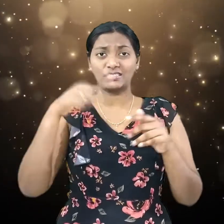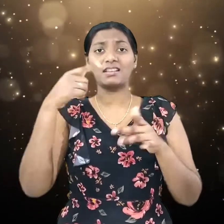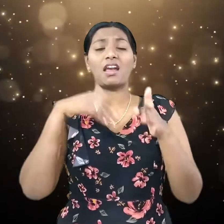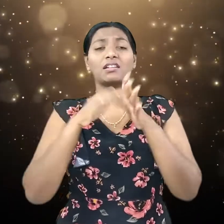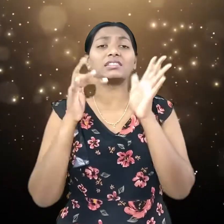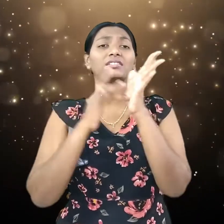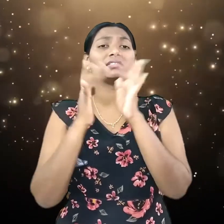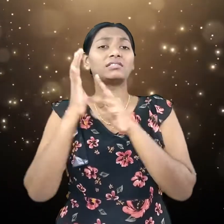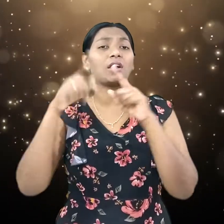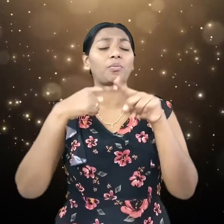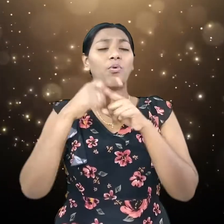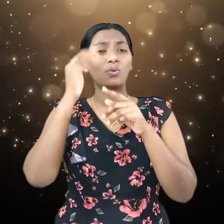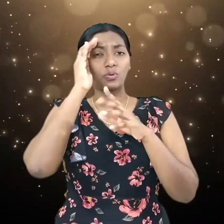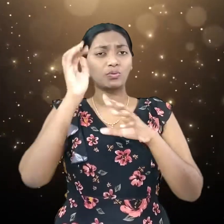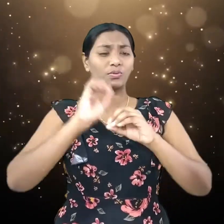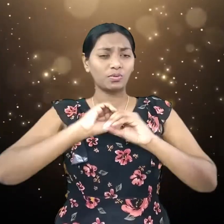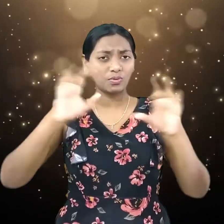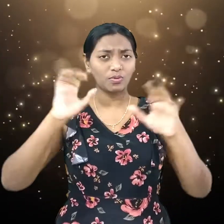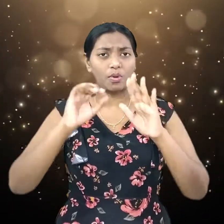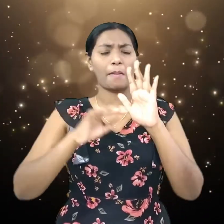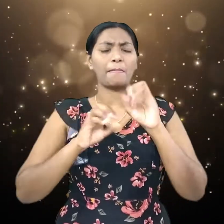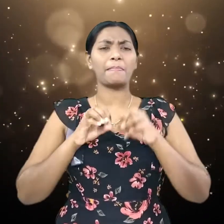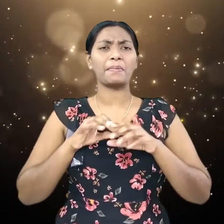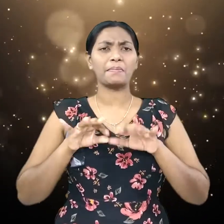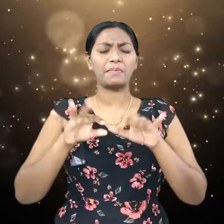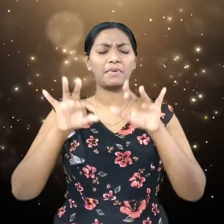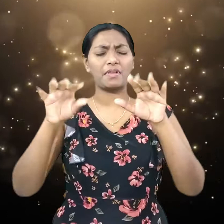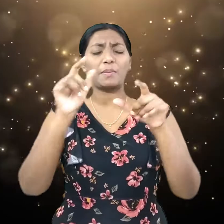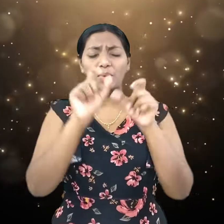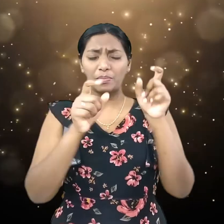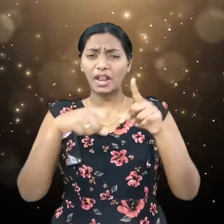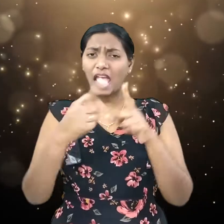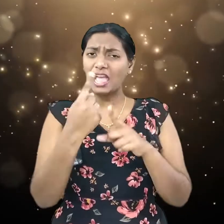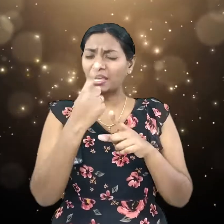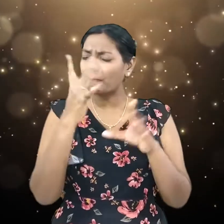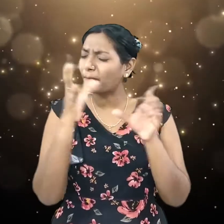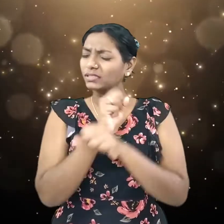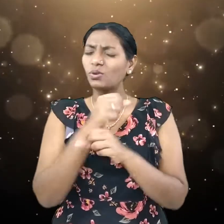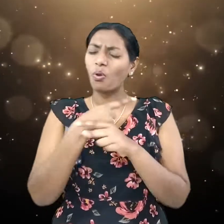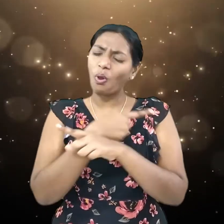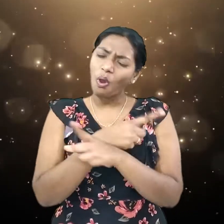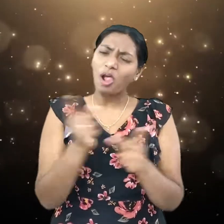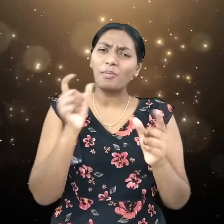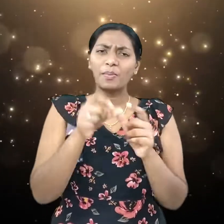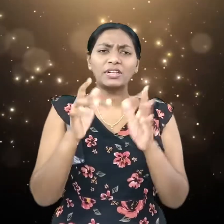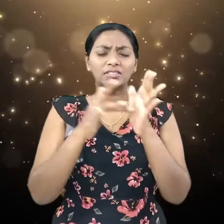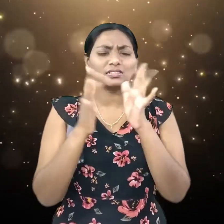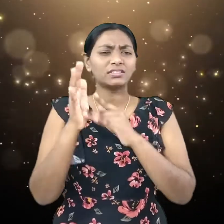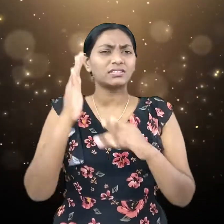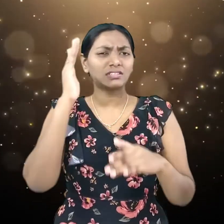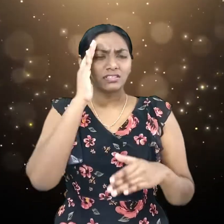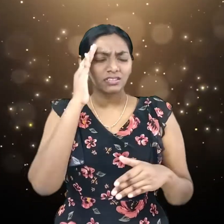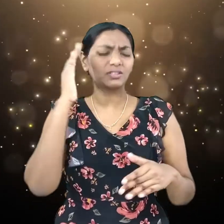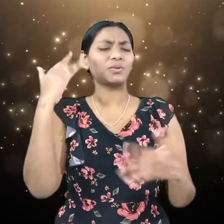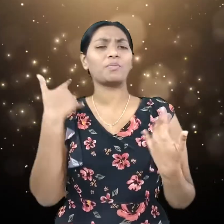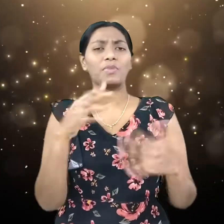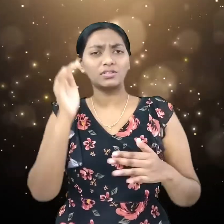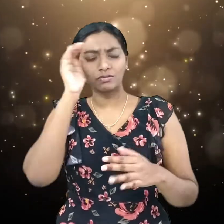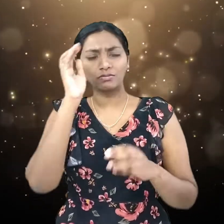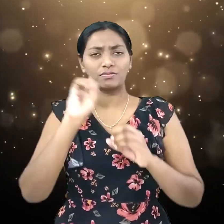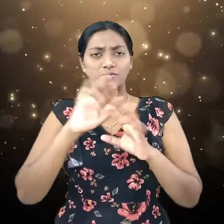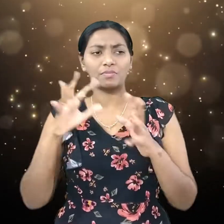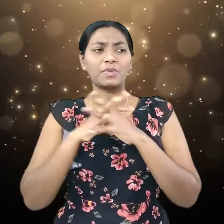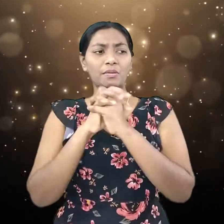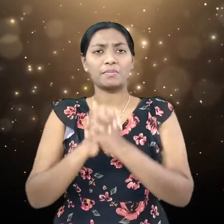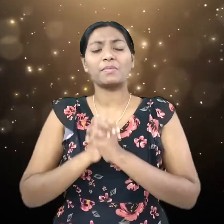नाम है। और धन्यवाद अबिता परमेश्वर, हर व्यक्ति का उद्धार होगा यीशु मसीह के नाम है। प्रार्थना करते विदा परमेश्वर की सुसमाचार का